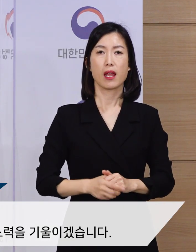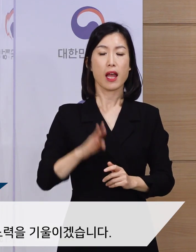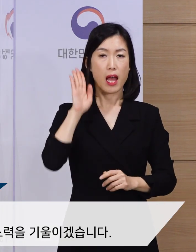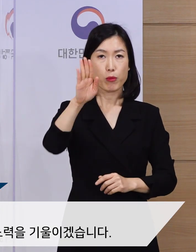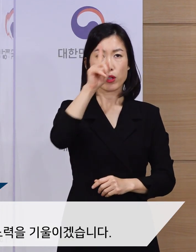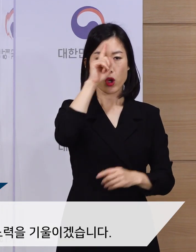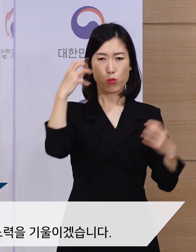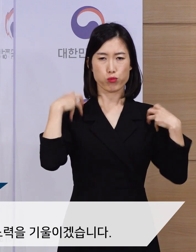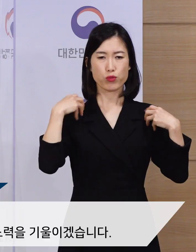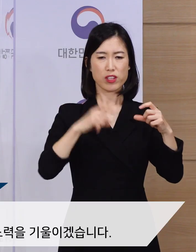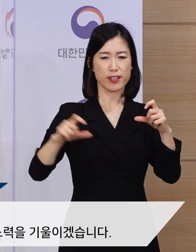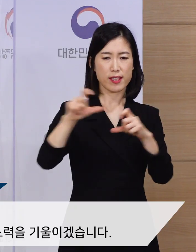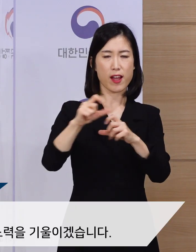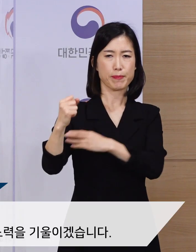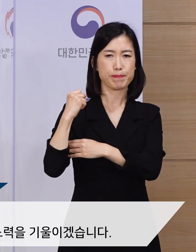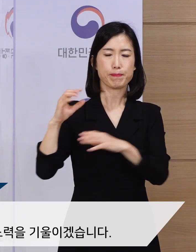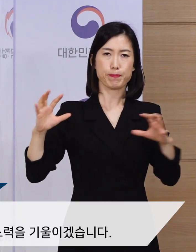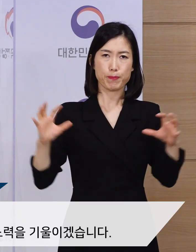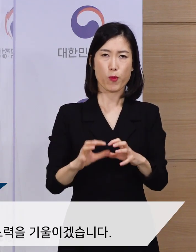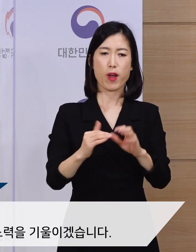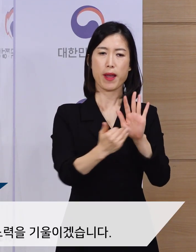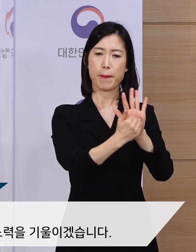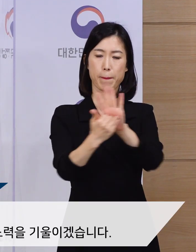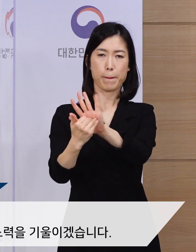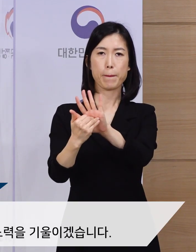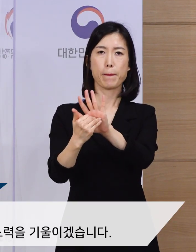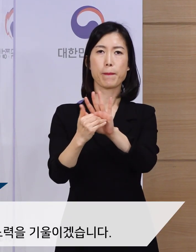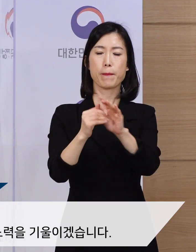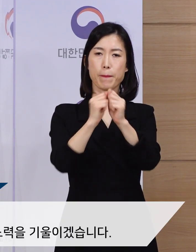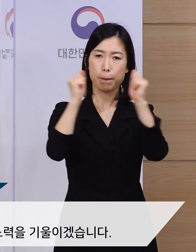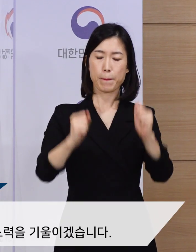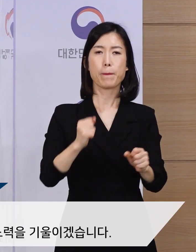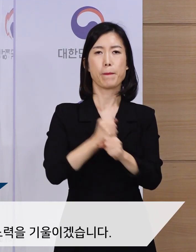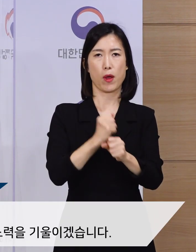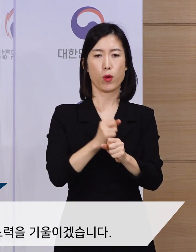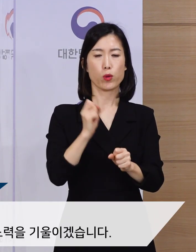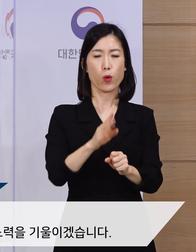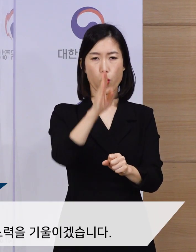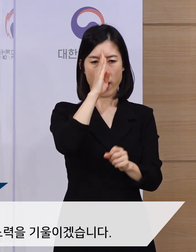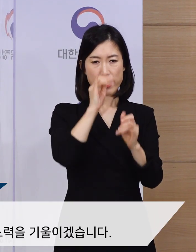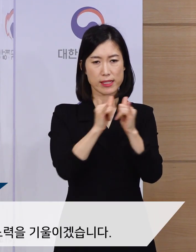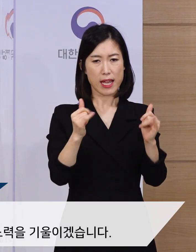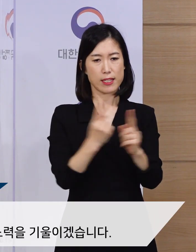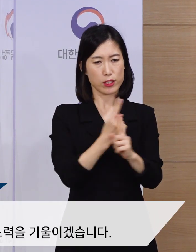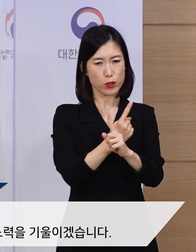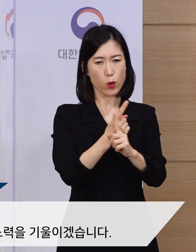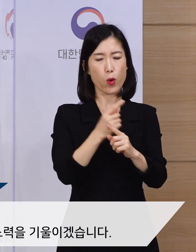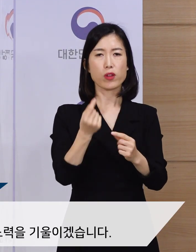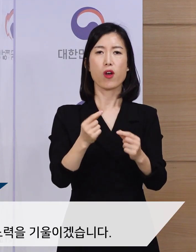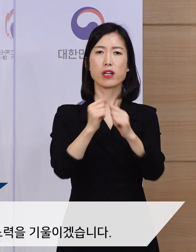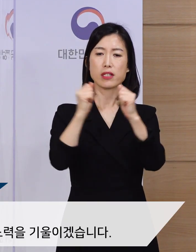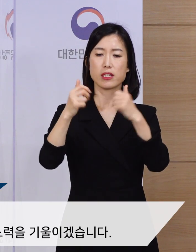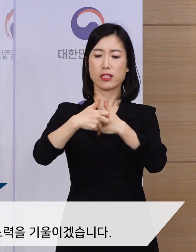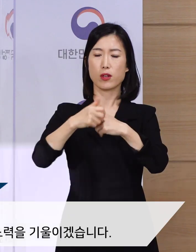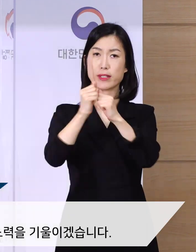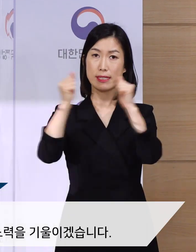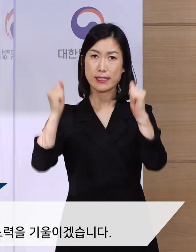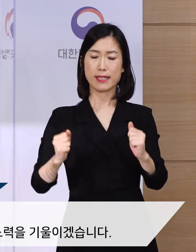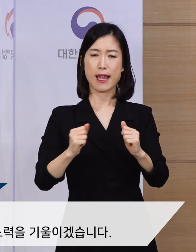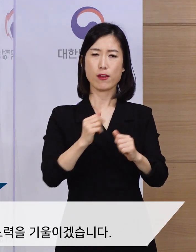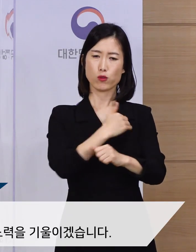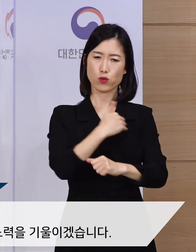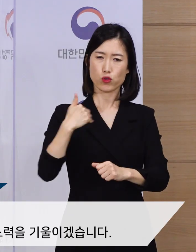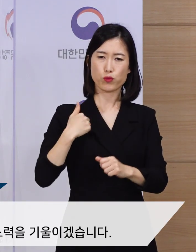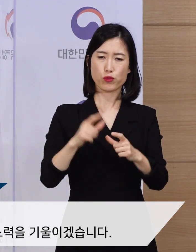정부도 총력을 다해 방역 대응 체계를 강화하고 환자 치료를 위한 의료 체계도 충분히 확충하는